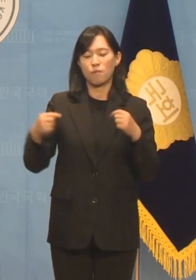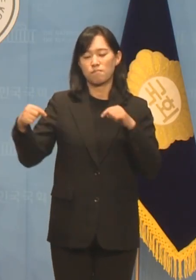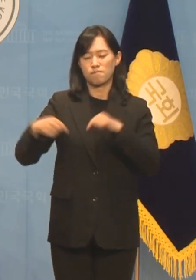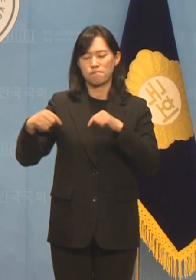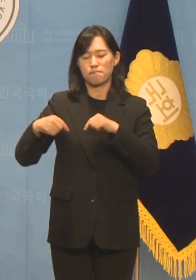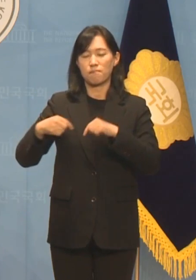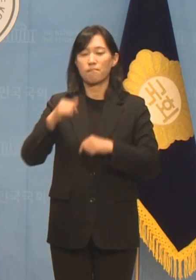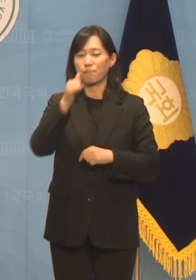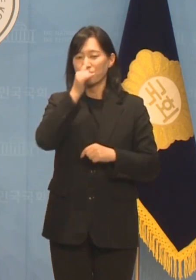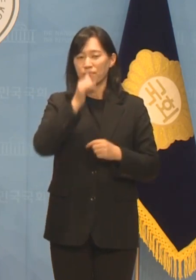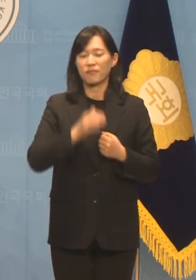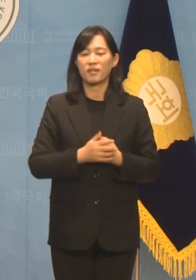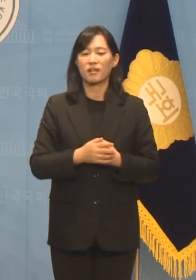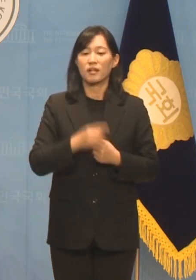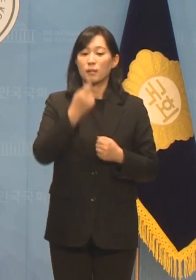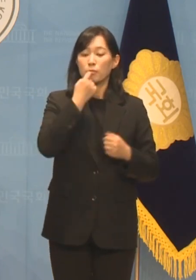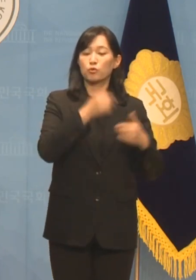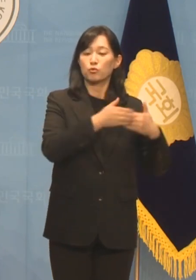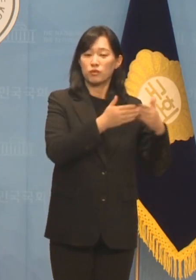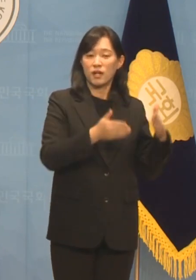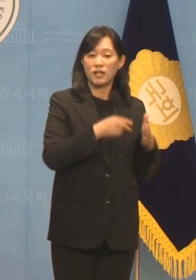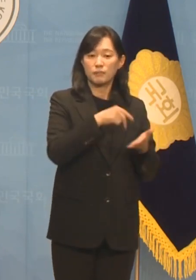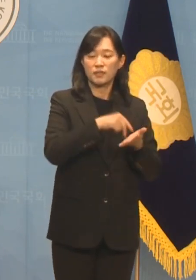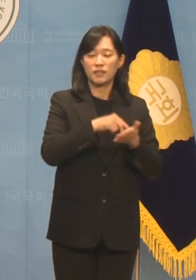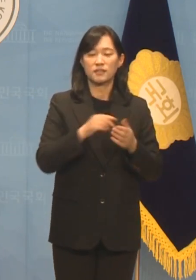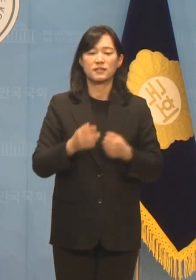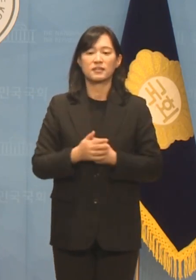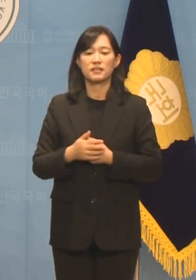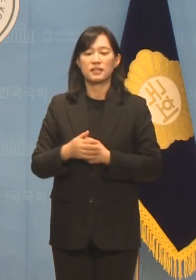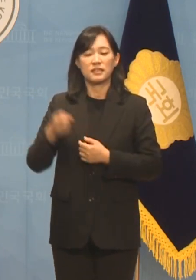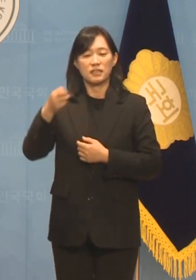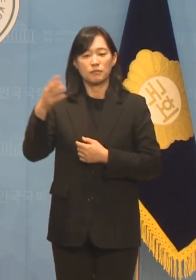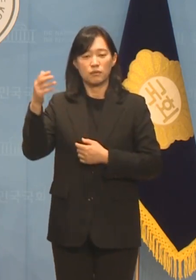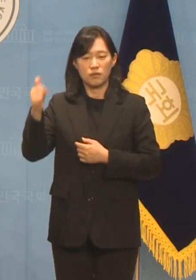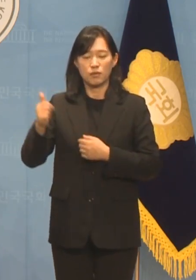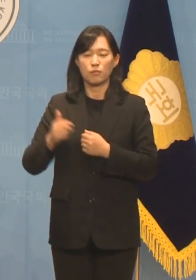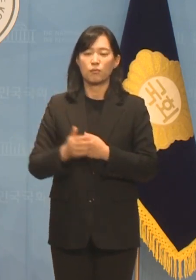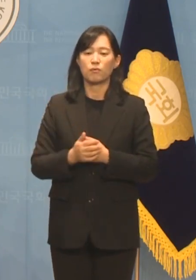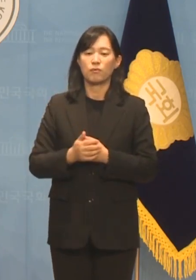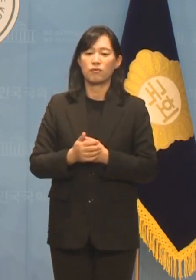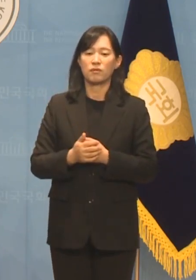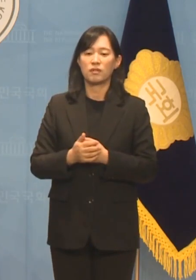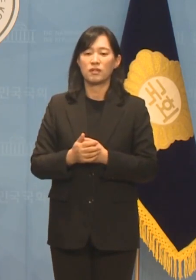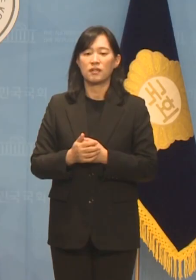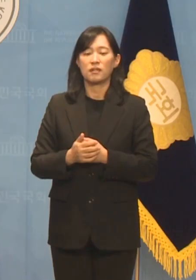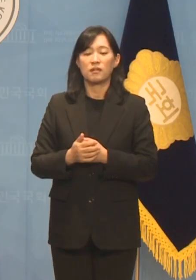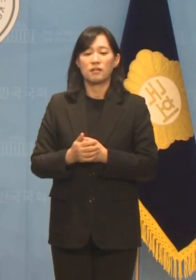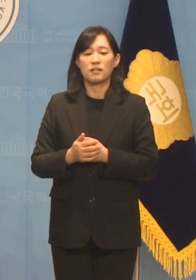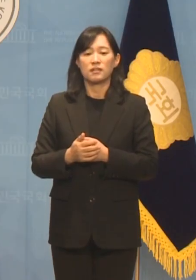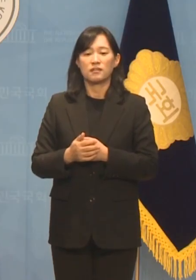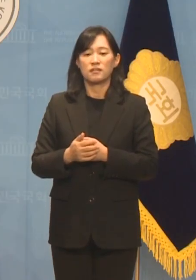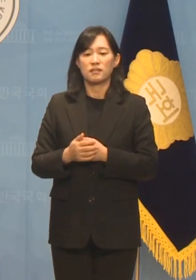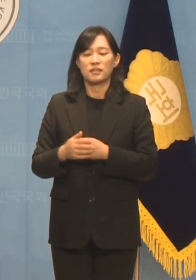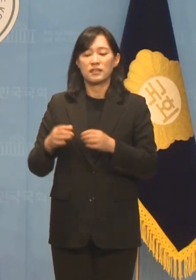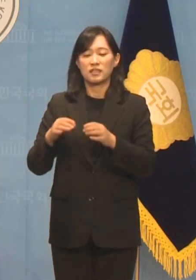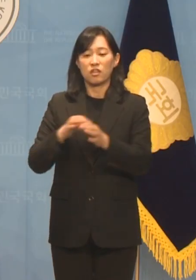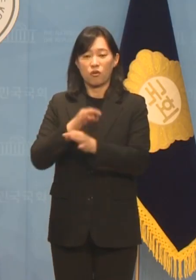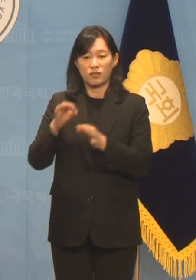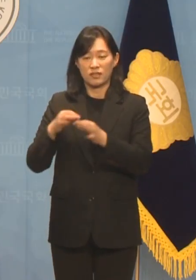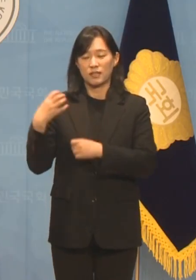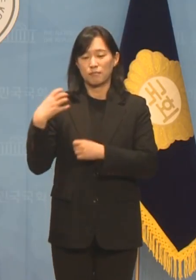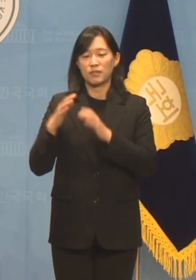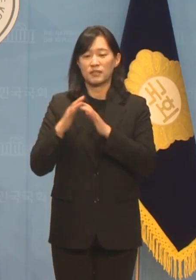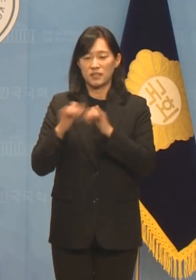갖습니다. 민주당에서는 이재명 대표와 진성준 정책위 의장, 조승래 수석 대변인, 이해식 당대표